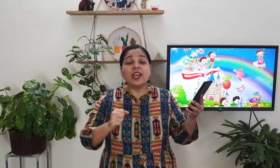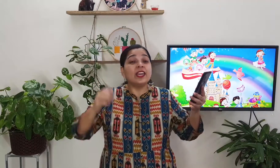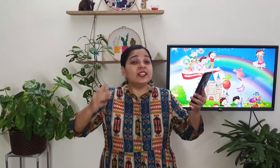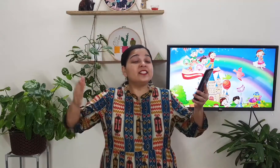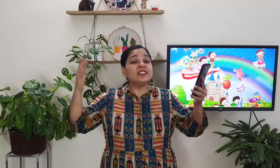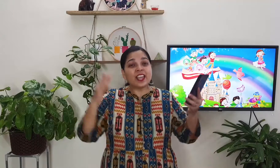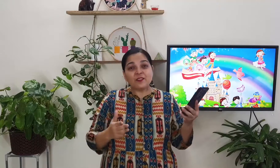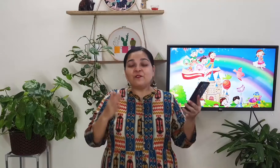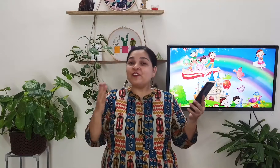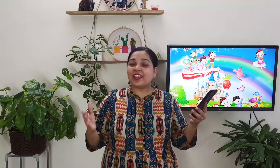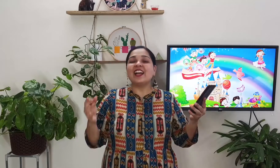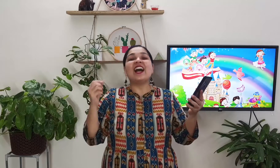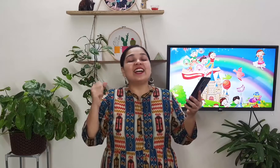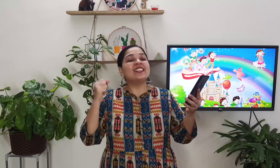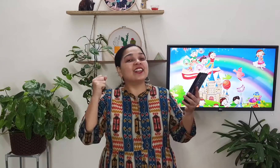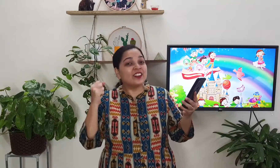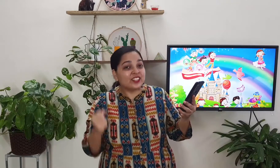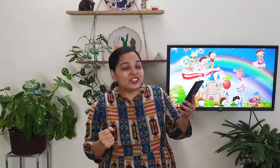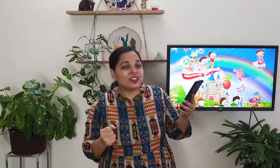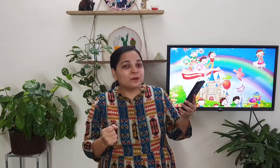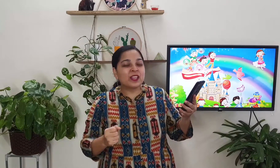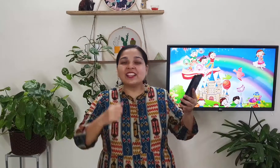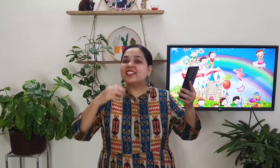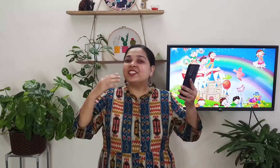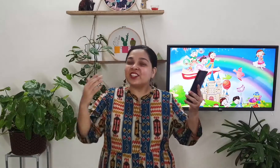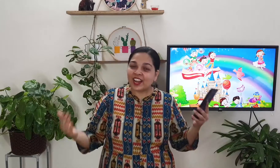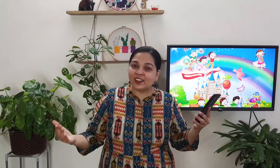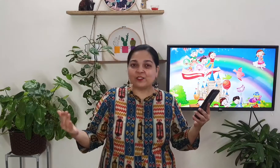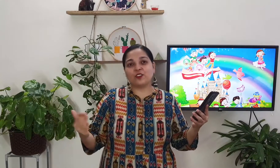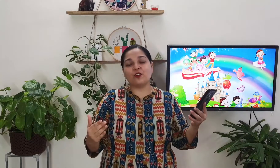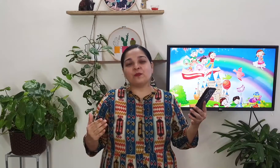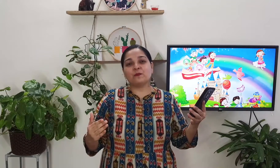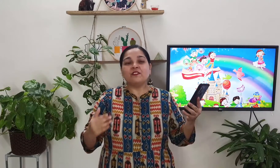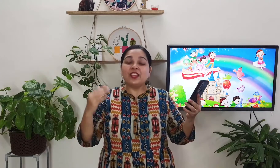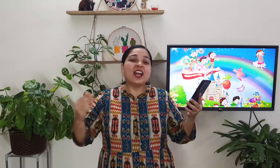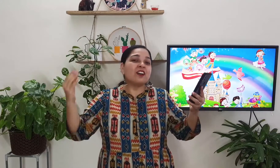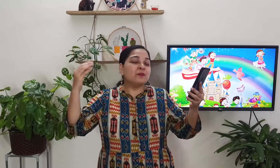போக்குவரத்து போலீஸ்காரர் நிறுத்து என்று கூறும் போது அவர்கள் நிறுத்த வேண்டும். அதிகாரம்